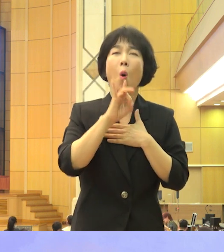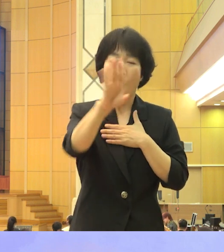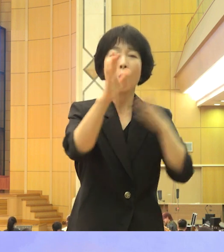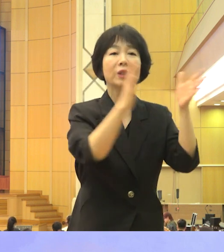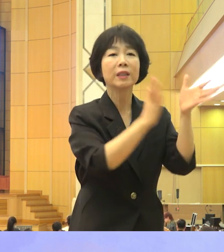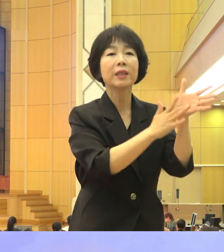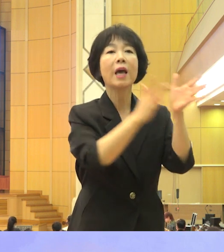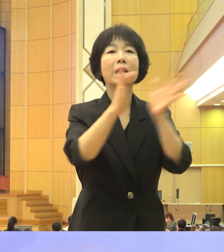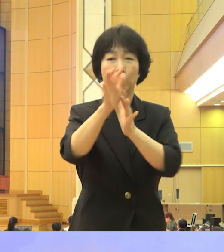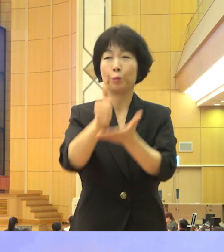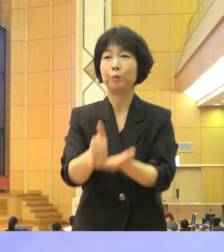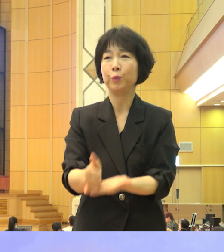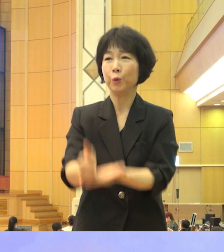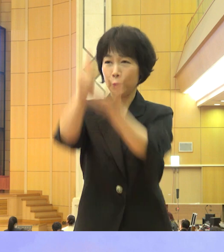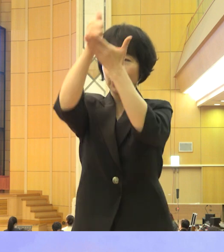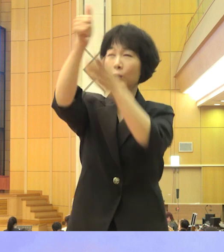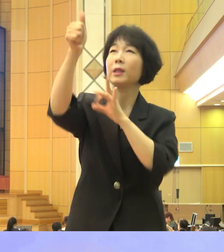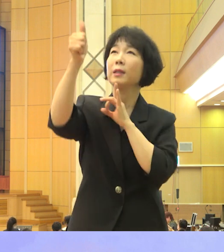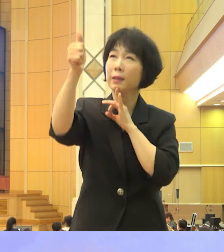오직